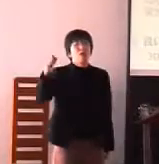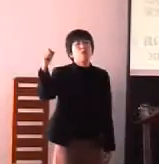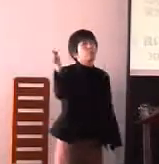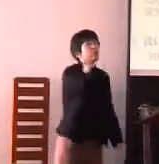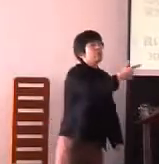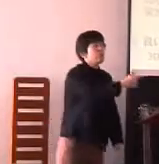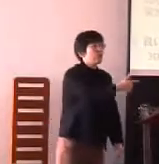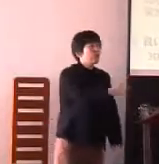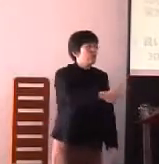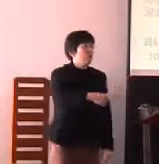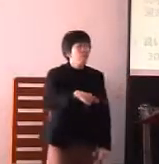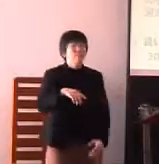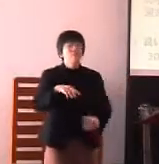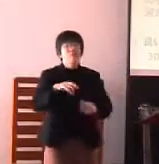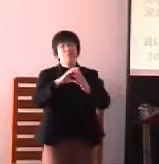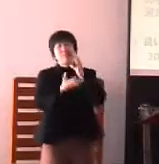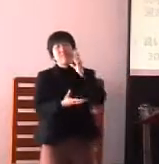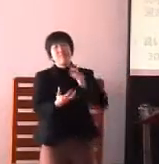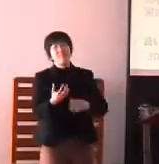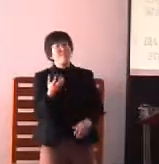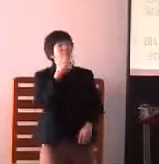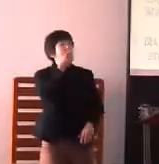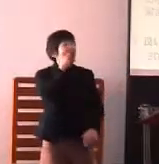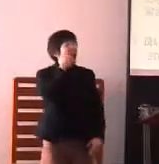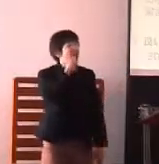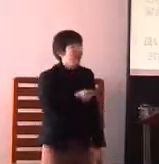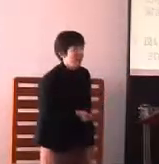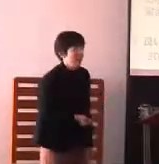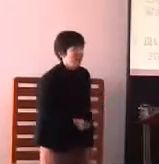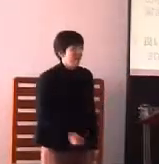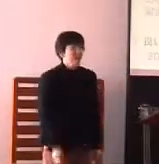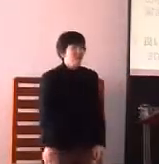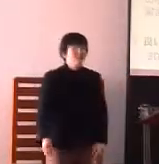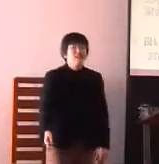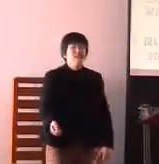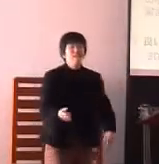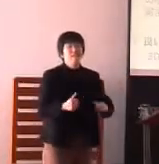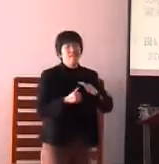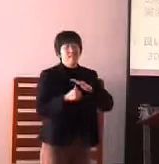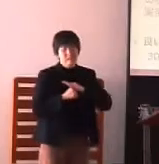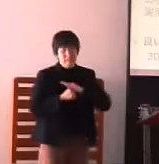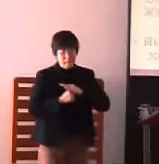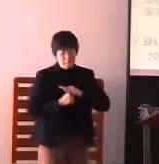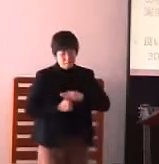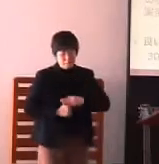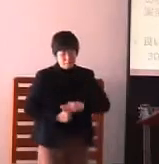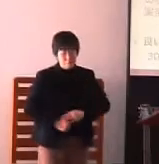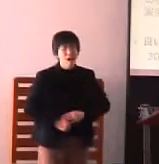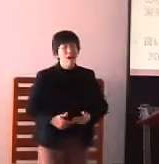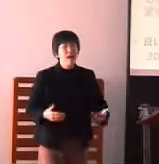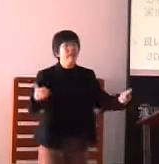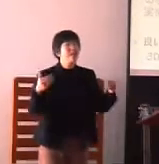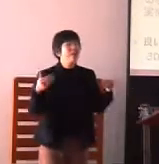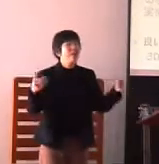実は食べたい我慢して我慢が必要です。忍耐が必要です。だから道